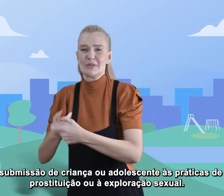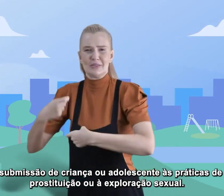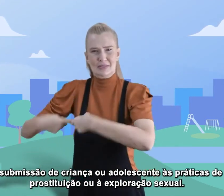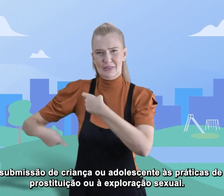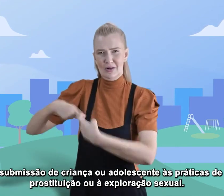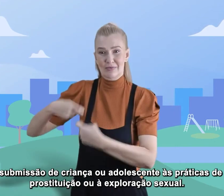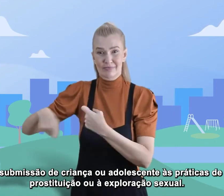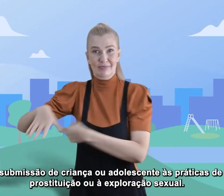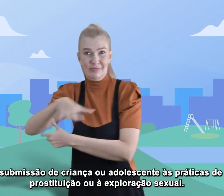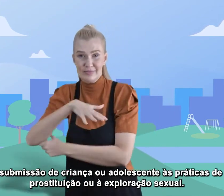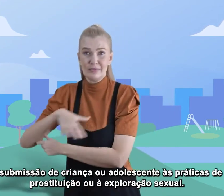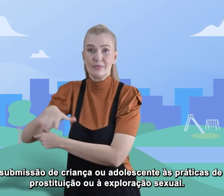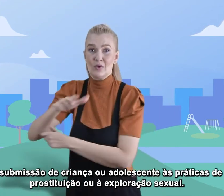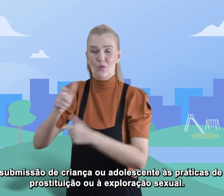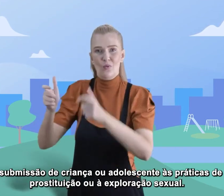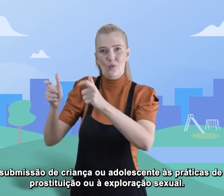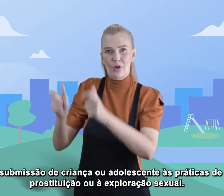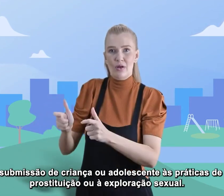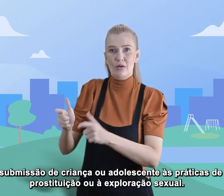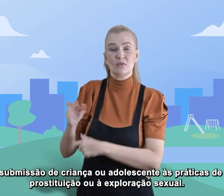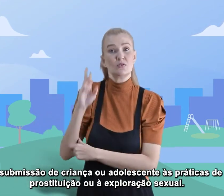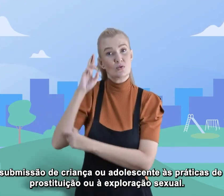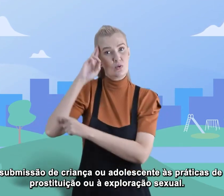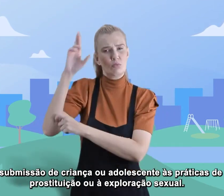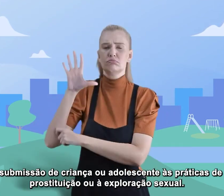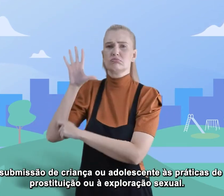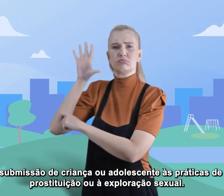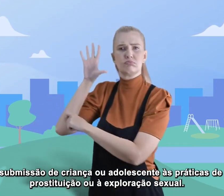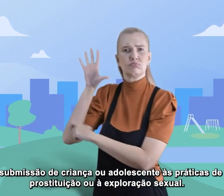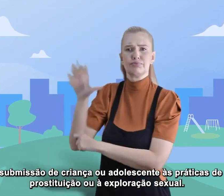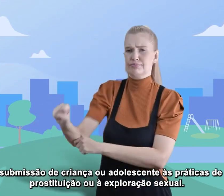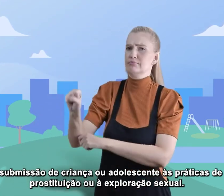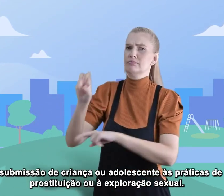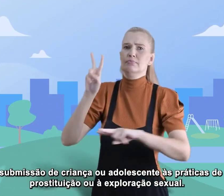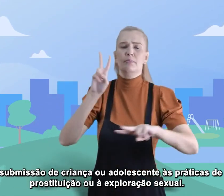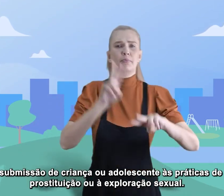de prostituição ou à exploração sexual.